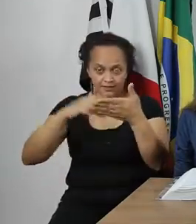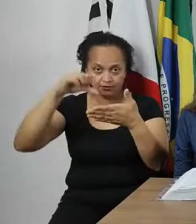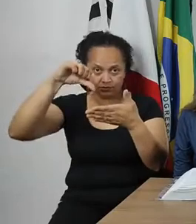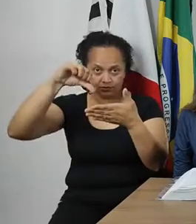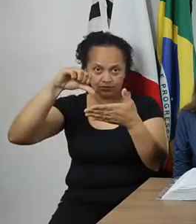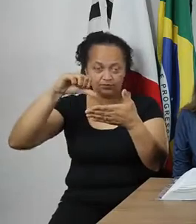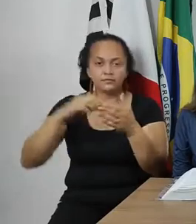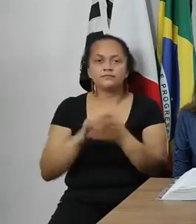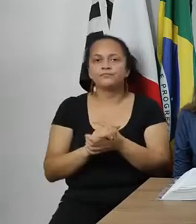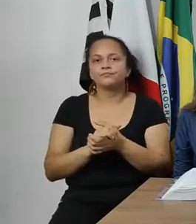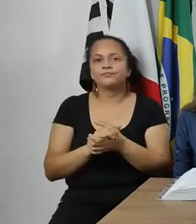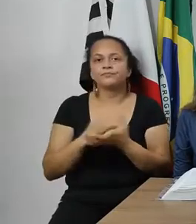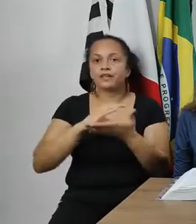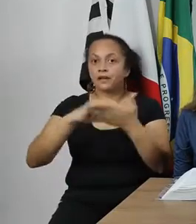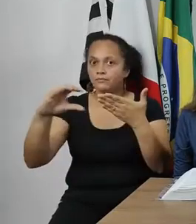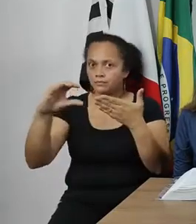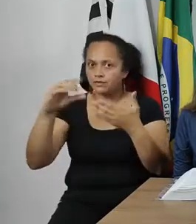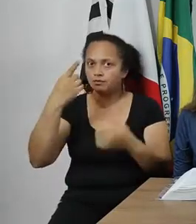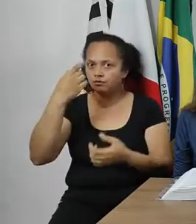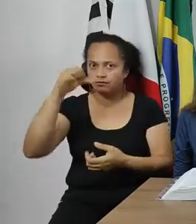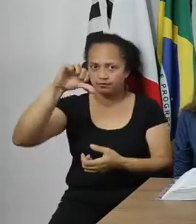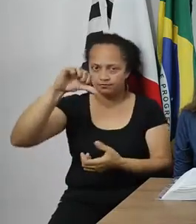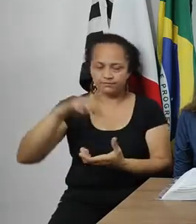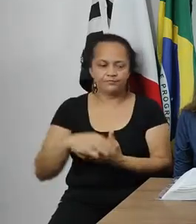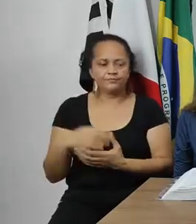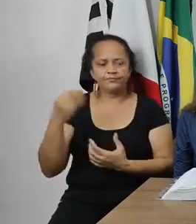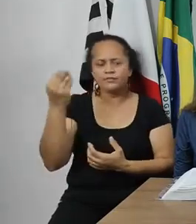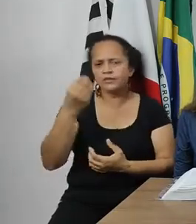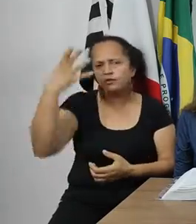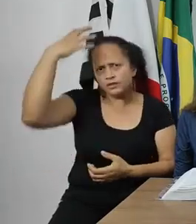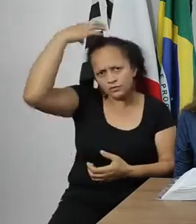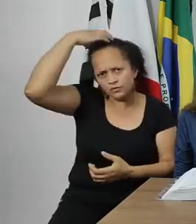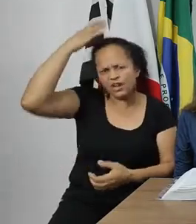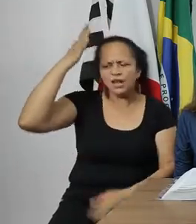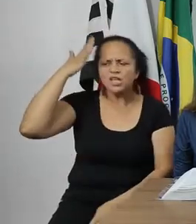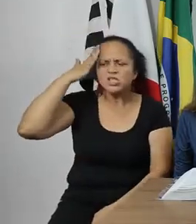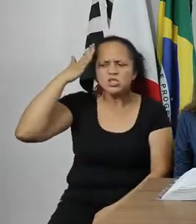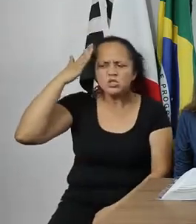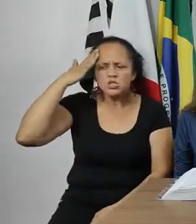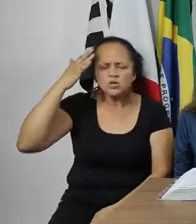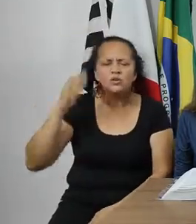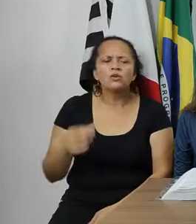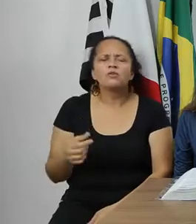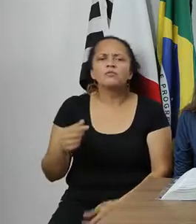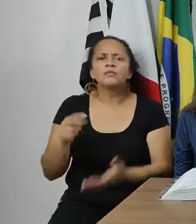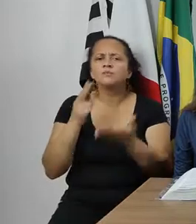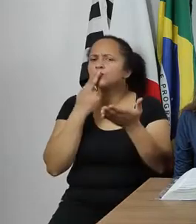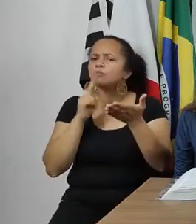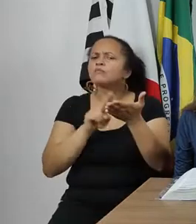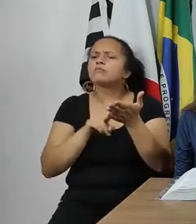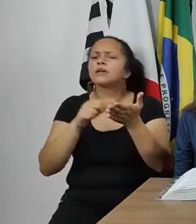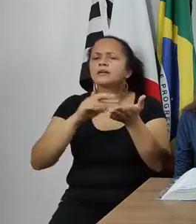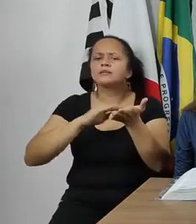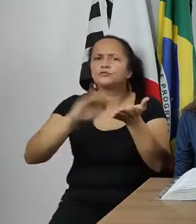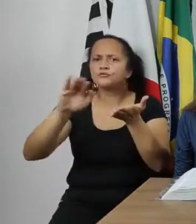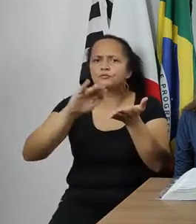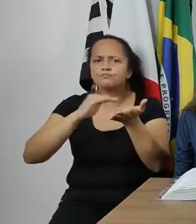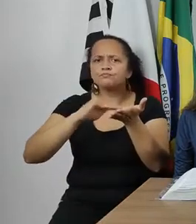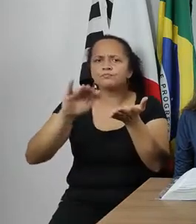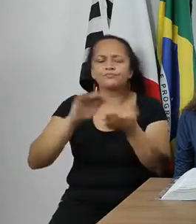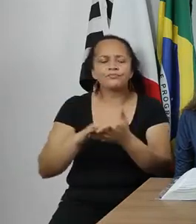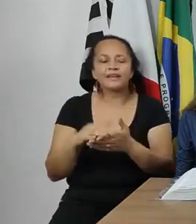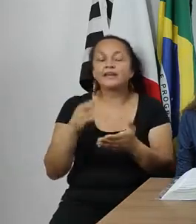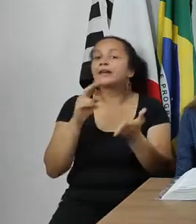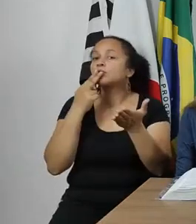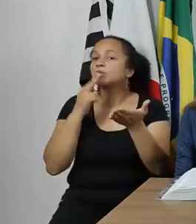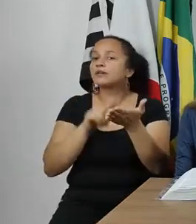19. Quando o rei da Síria soube disso, mandou uma carta para o rei Ezequias de Judá. A carta dizia